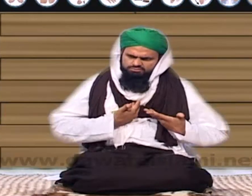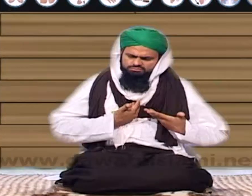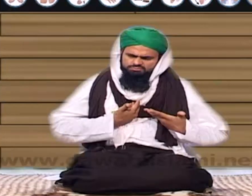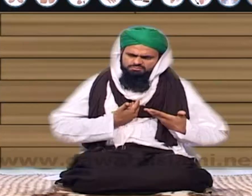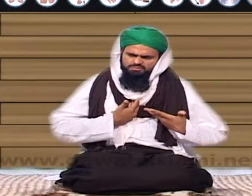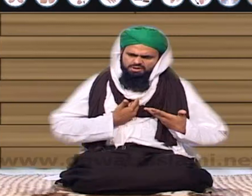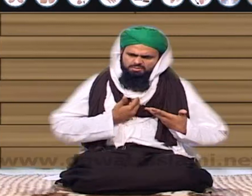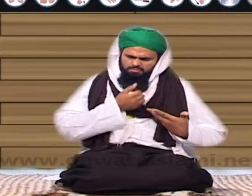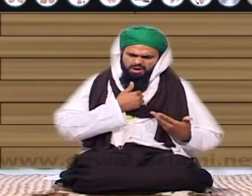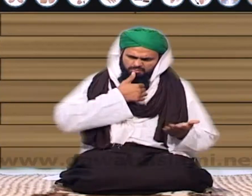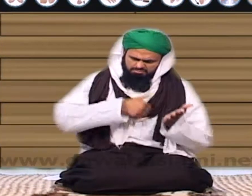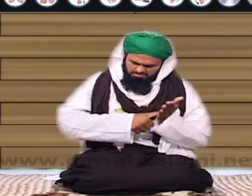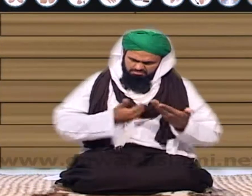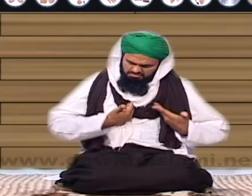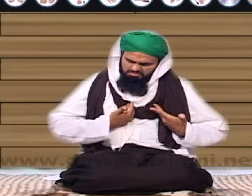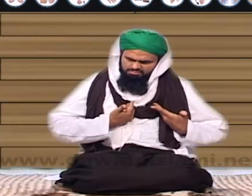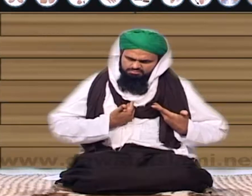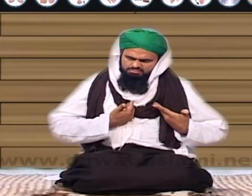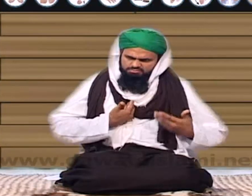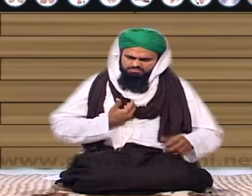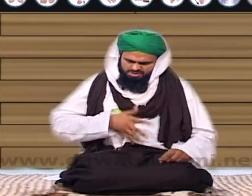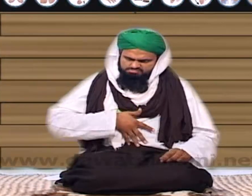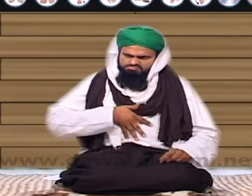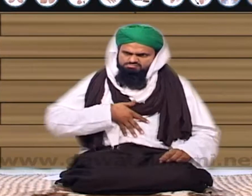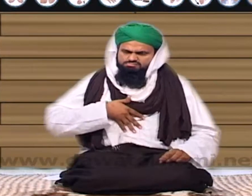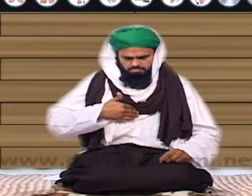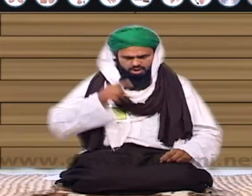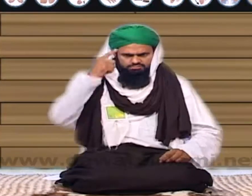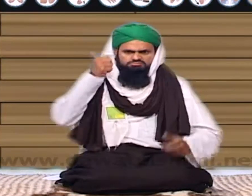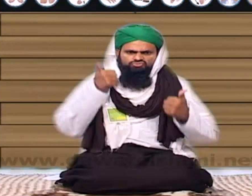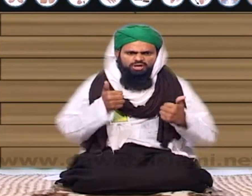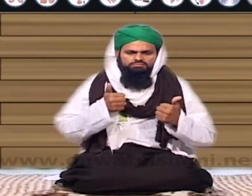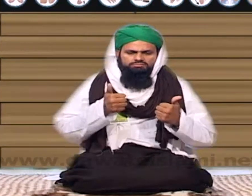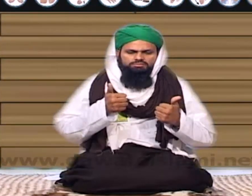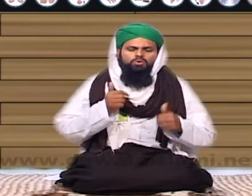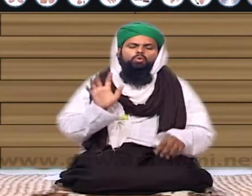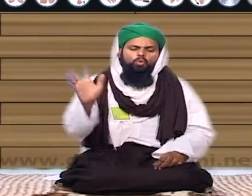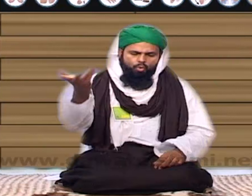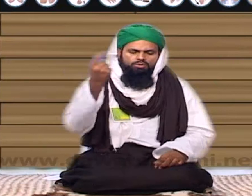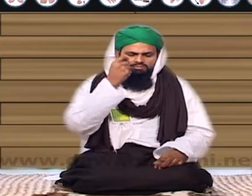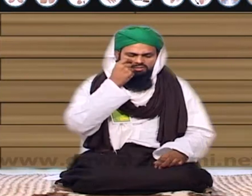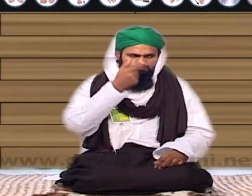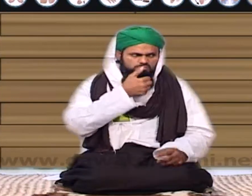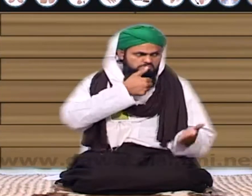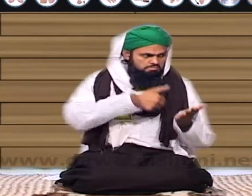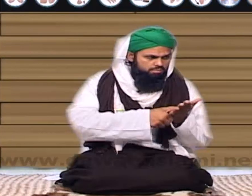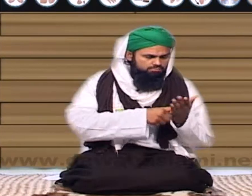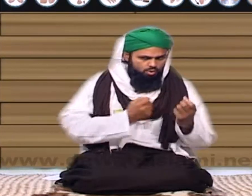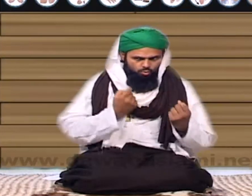یہ مجھے احمق کہتا ہے، مجھے بیوقوف کہتا ہے، مجھے جاہل کہتا ہے، میں تو ہوشیار۔ یعنی اگر مجھے کوئی جاہل کہہ